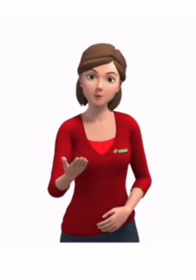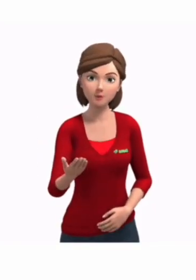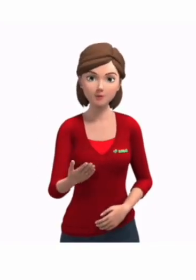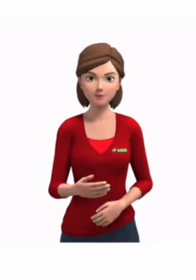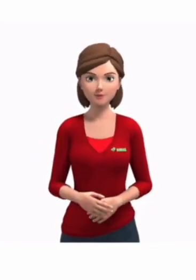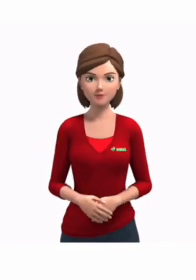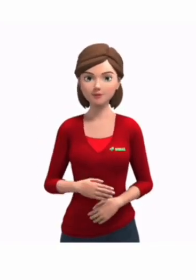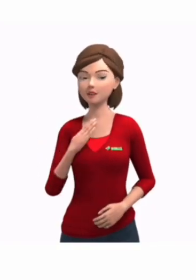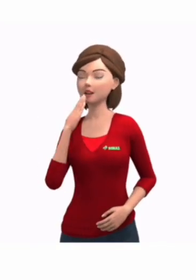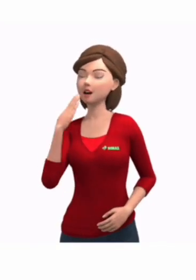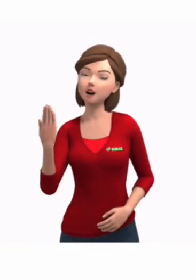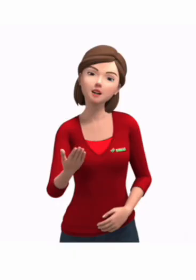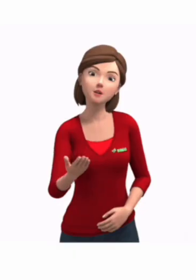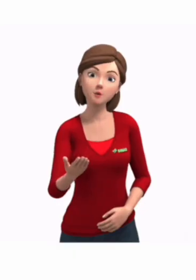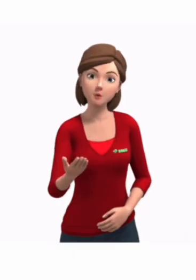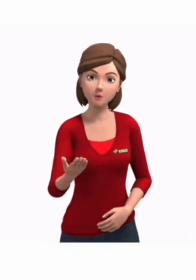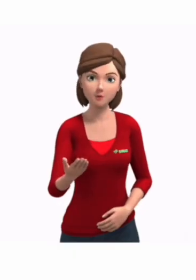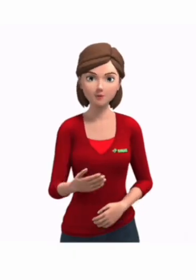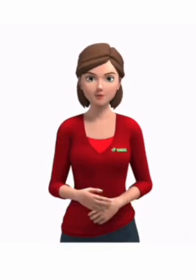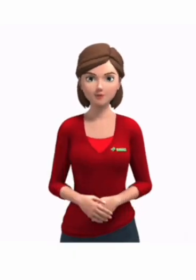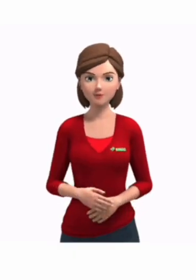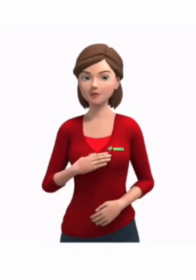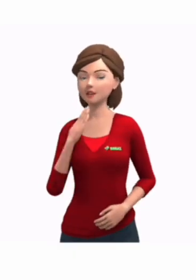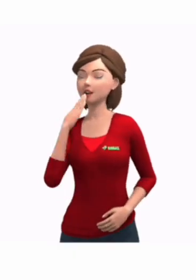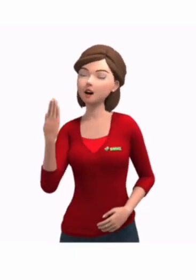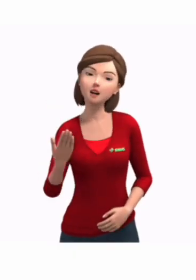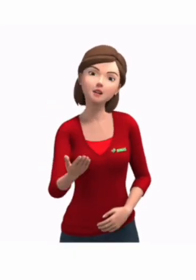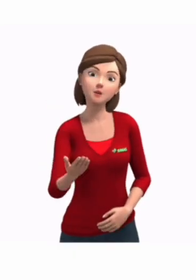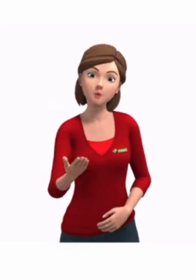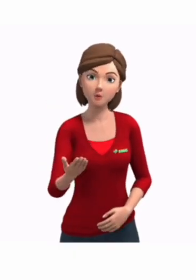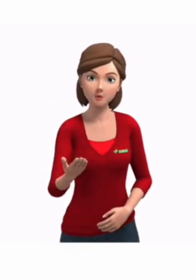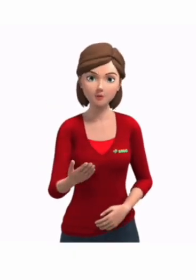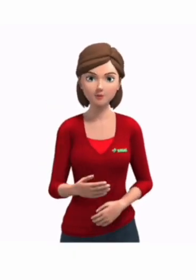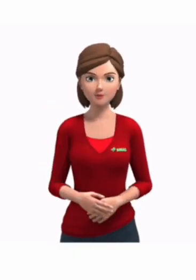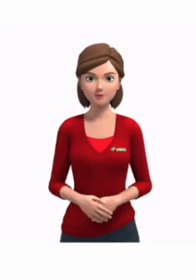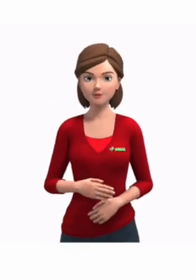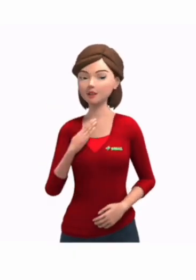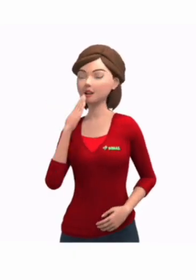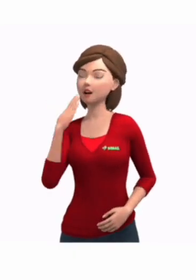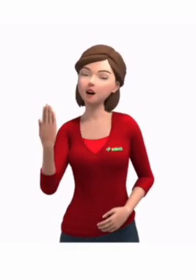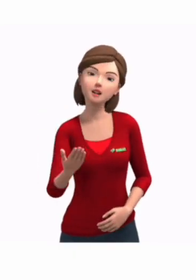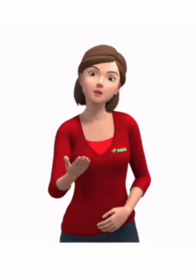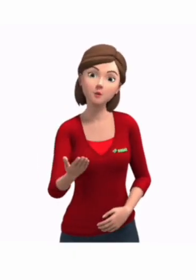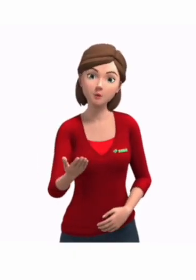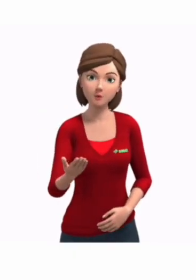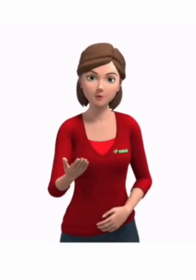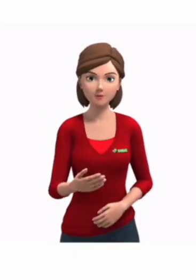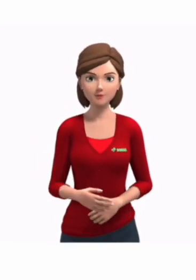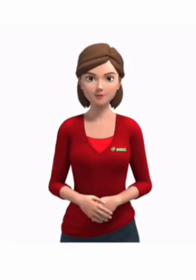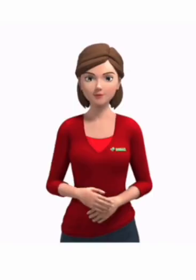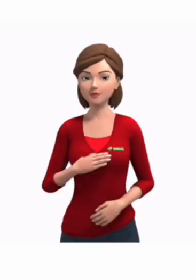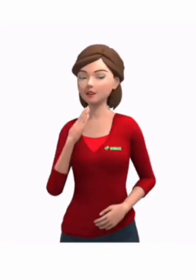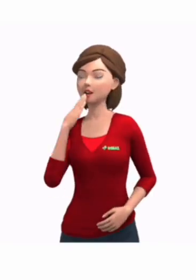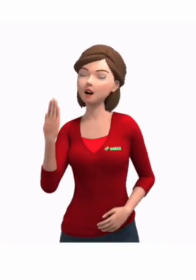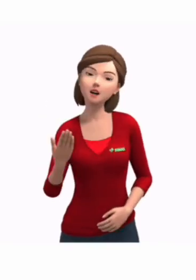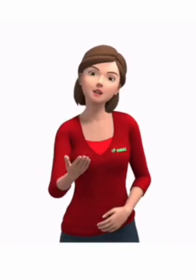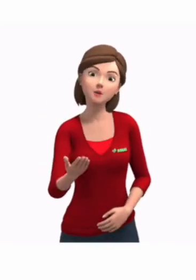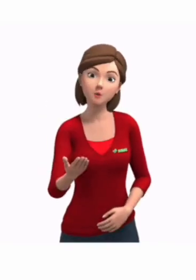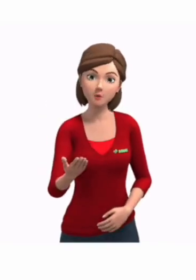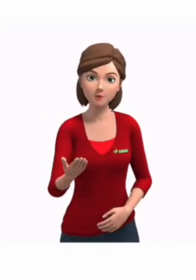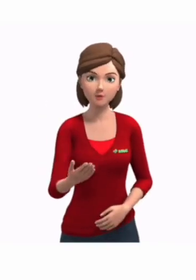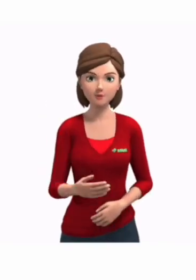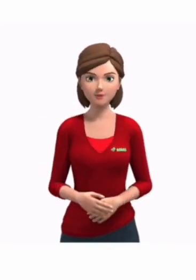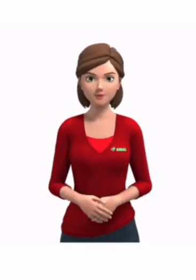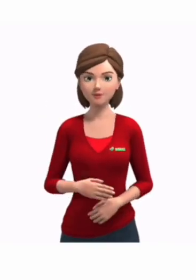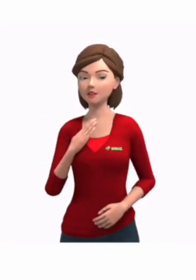pas sûrement par manque de sensibilisation, par manque d'ignorance. Parce qu'on pense que